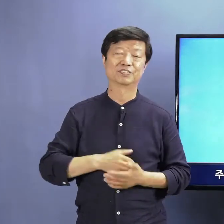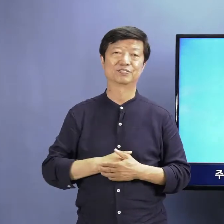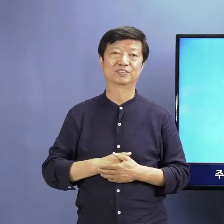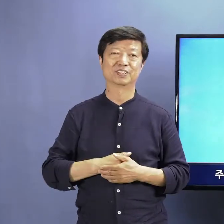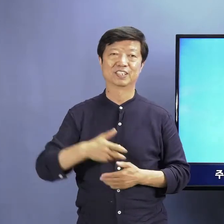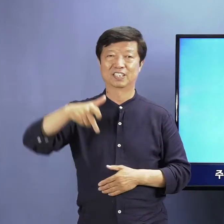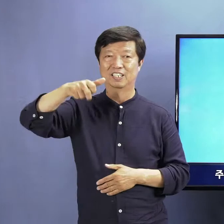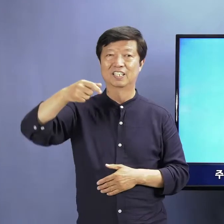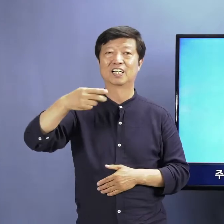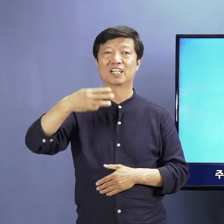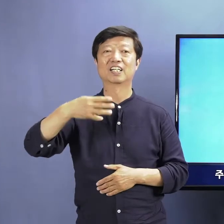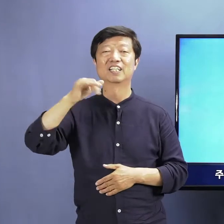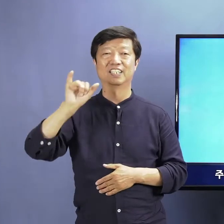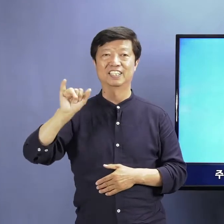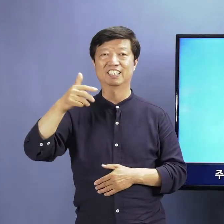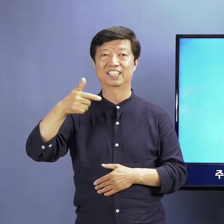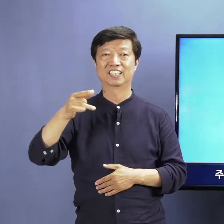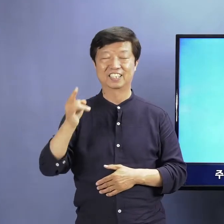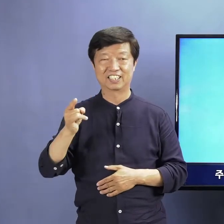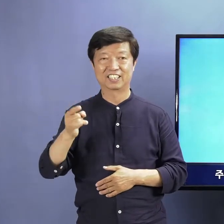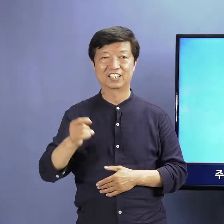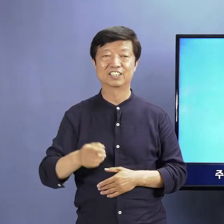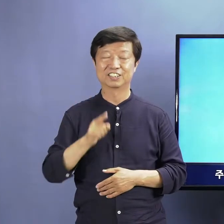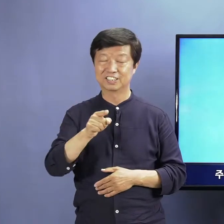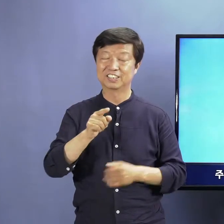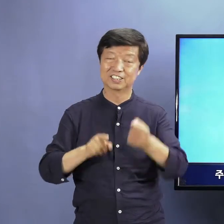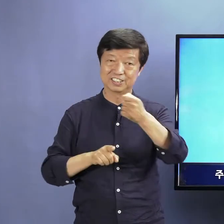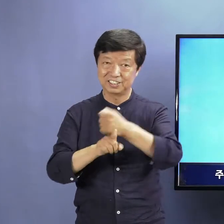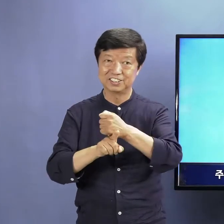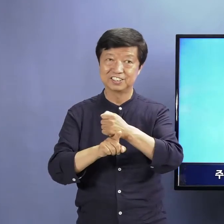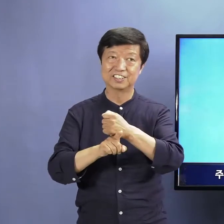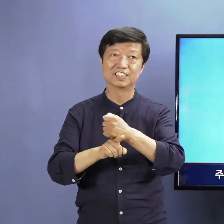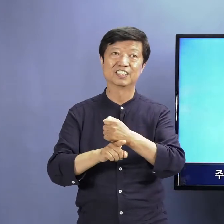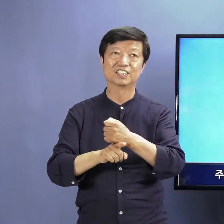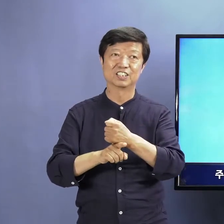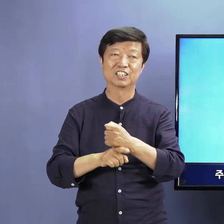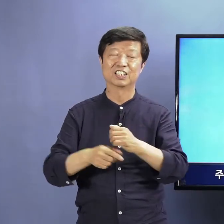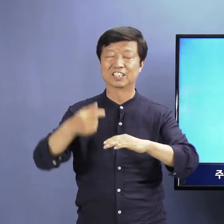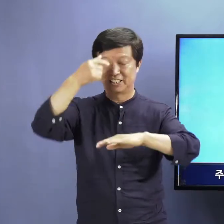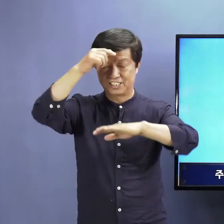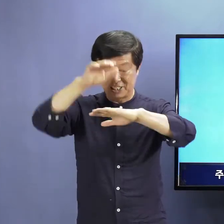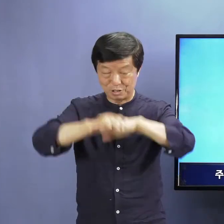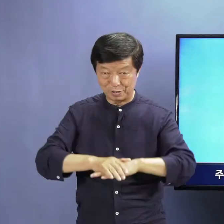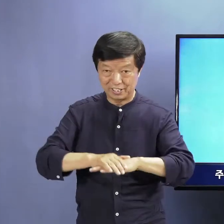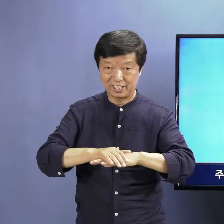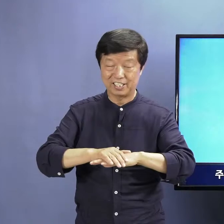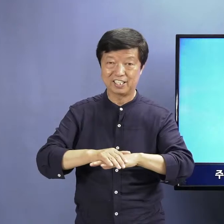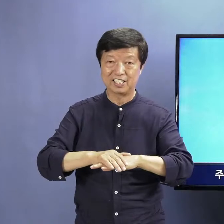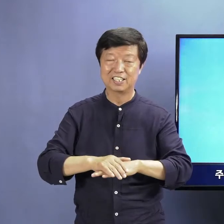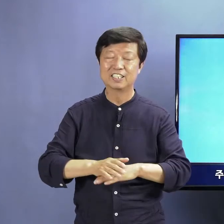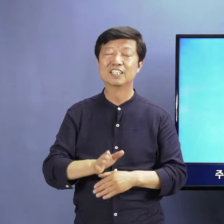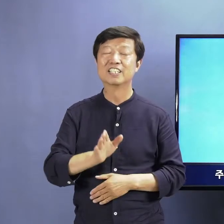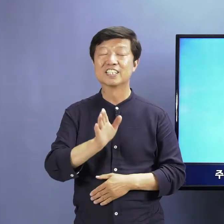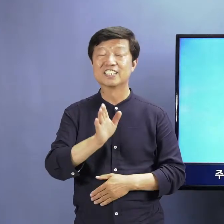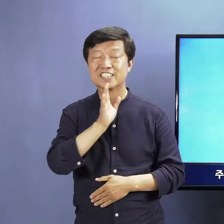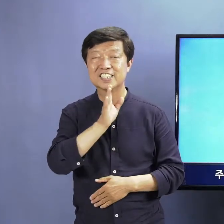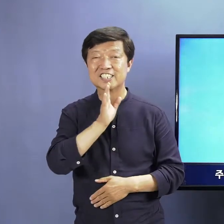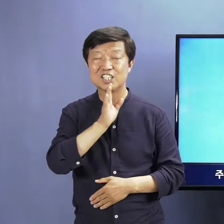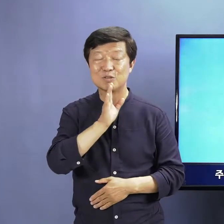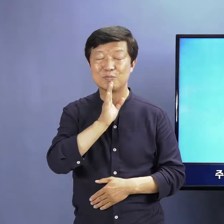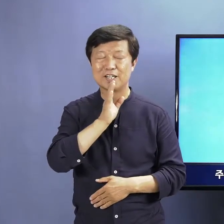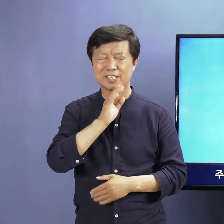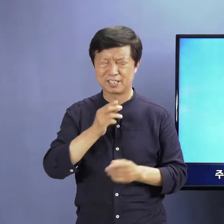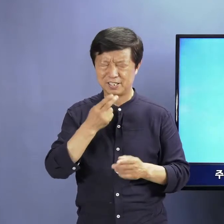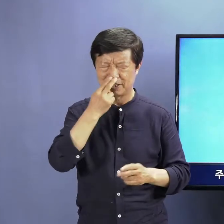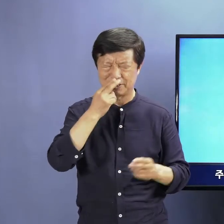클리네입니다. 이게 결국 이건 뭘 말하느냐, 예배인데 정말